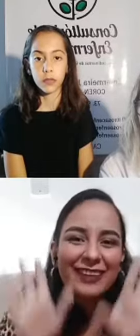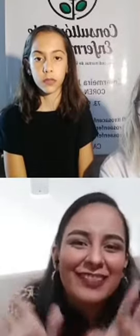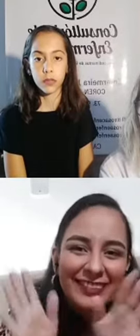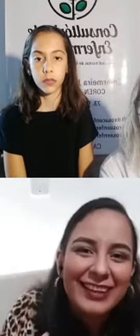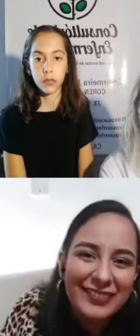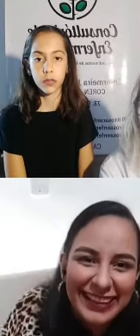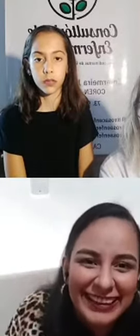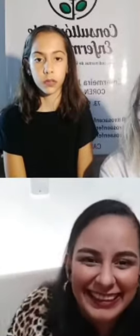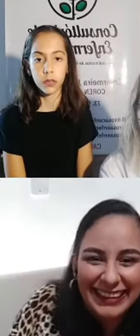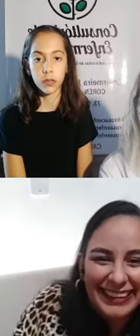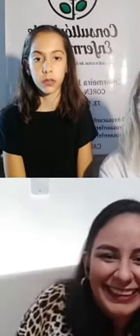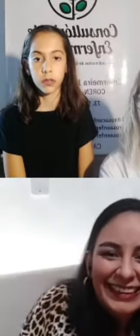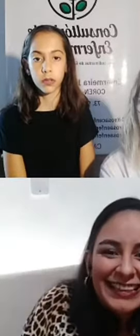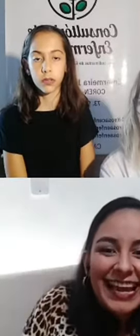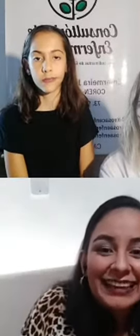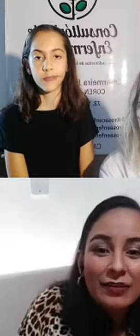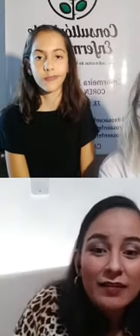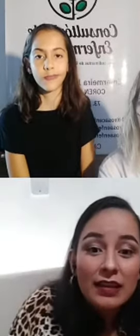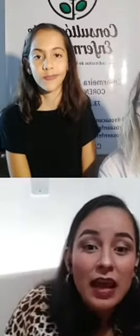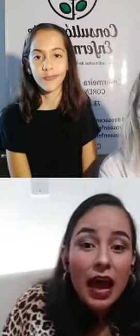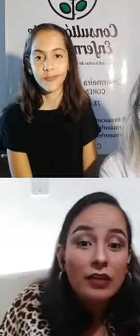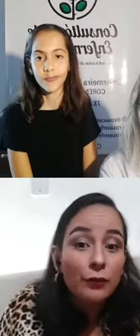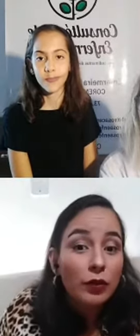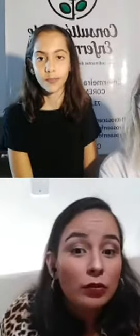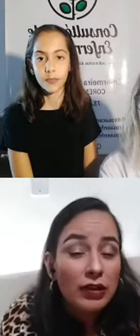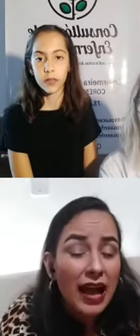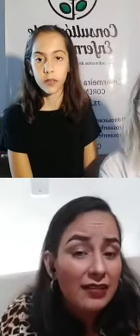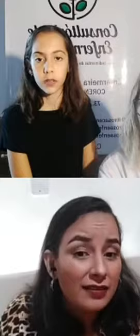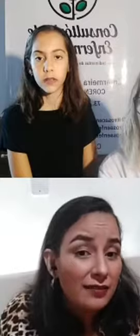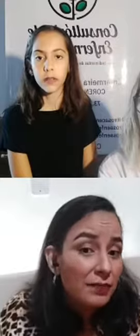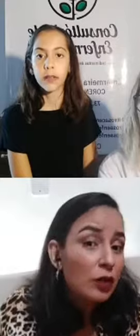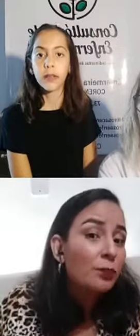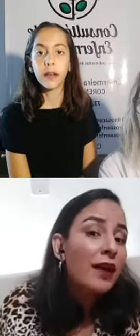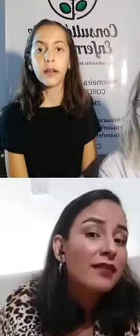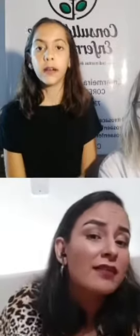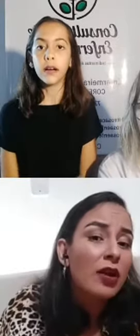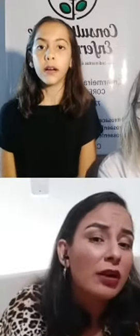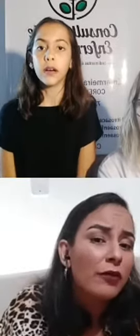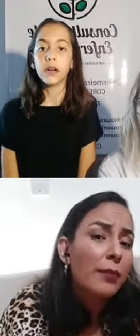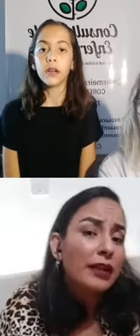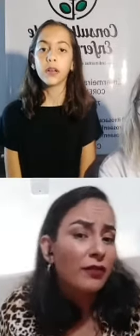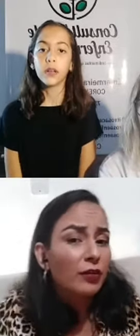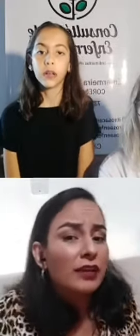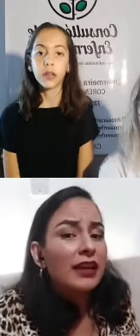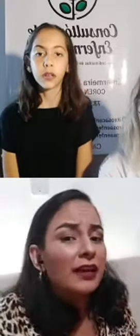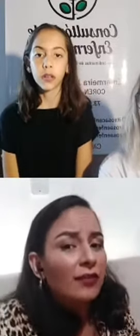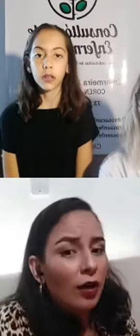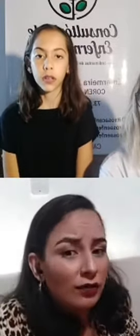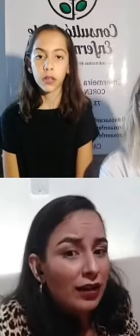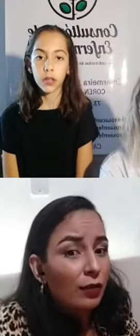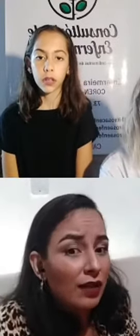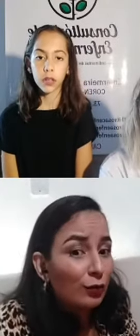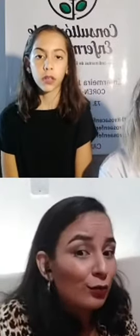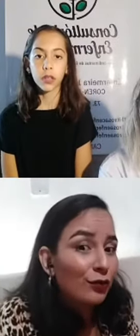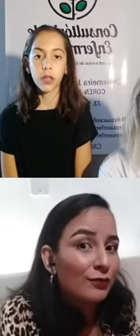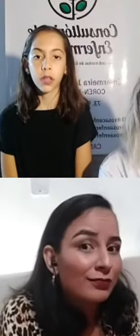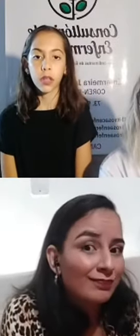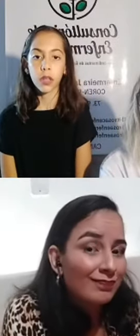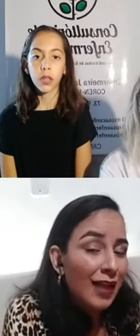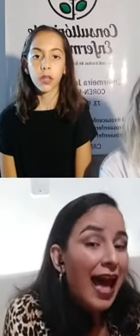que está fazendo dever. Né? Então, assim, as dificuldades. E os pais que são analfabetos, vai conseguir auxiliar os